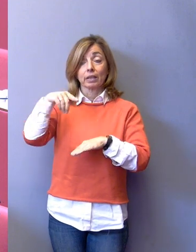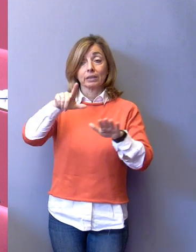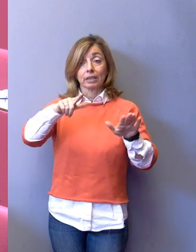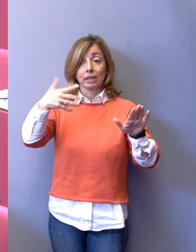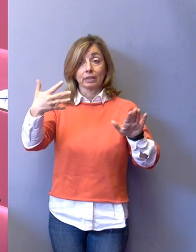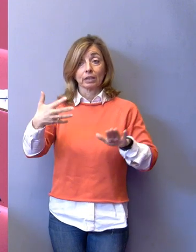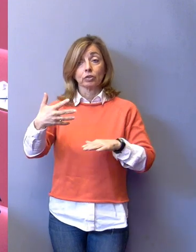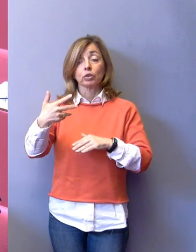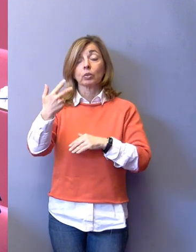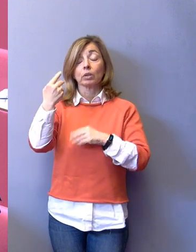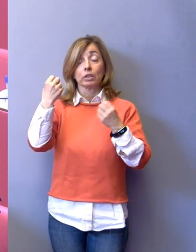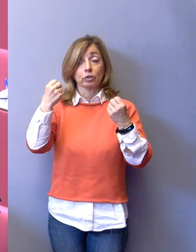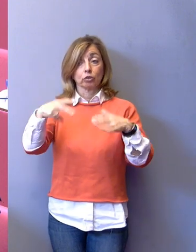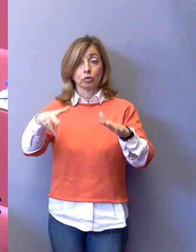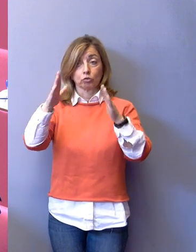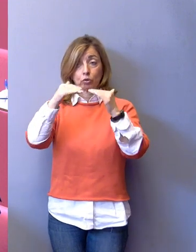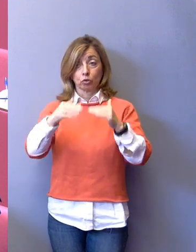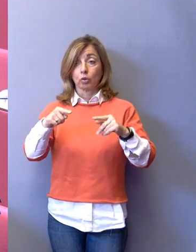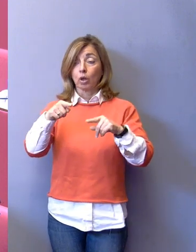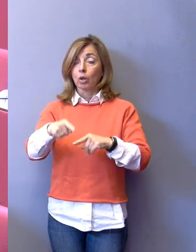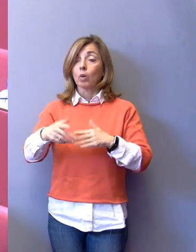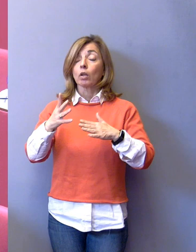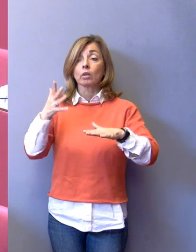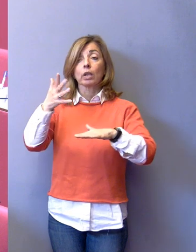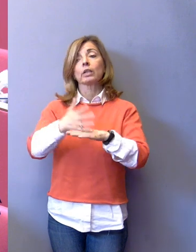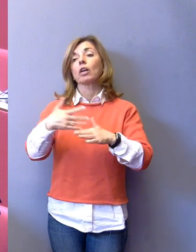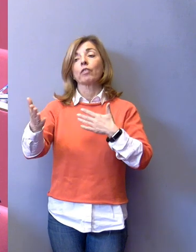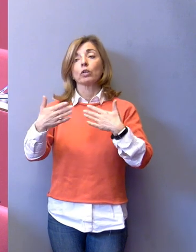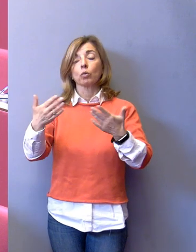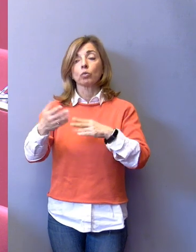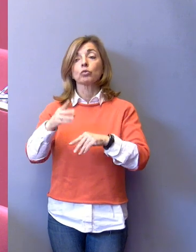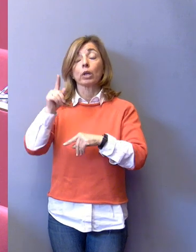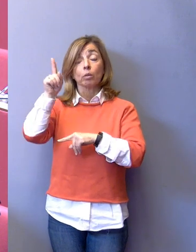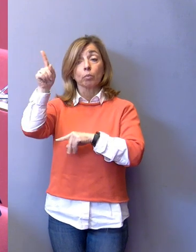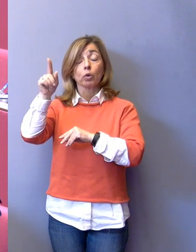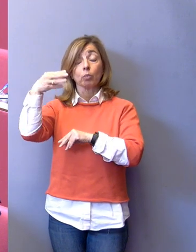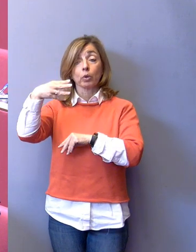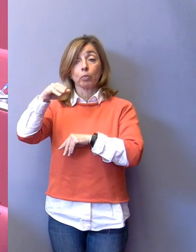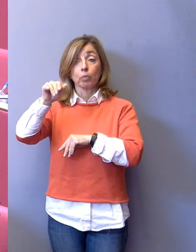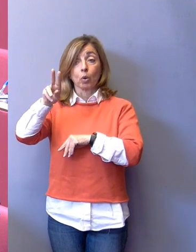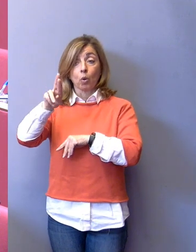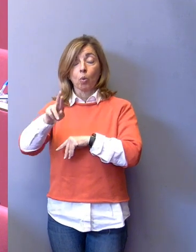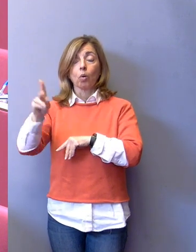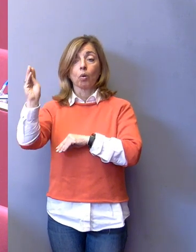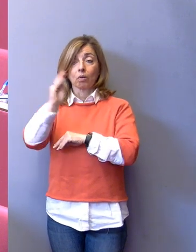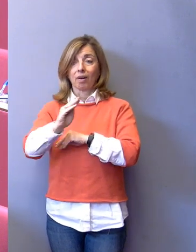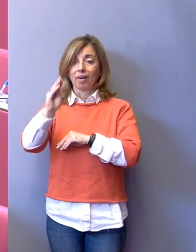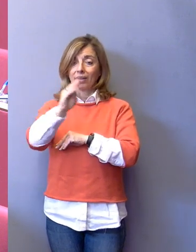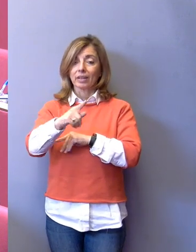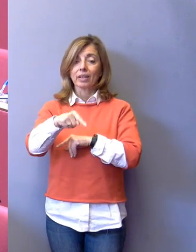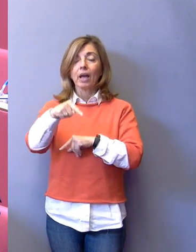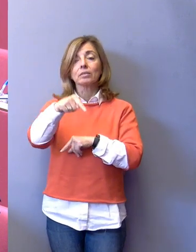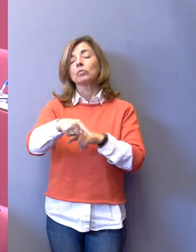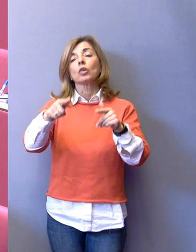di un intervento urgente richiesto dalla unità di missione del Miur Quale condizione necessaria al finanziamento degli interventi stessi che sappiamo che nella nostra città